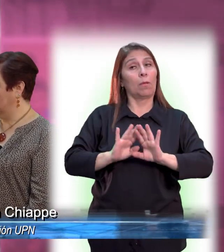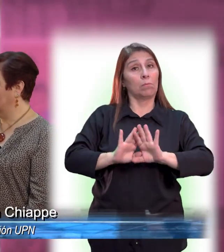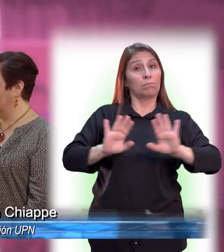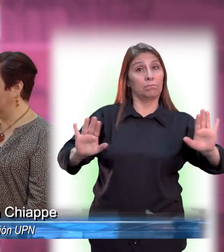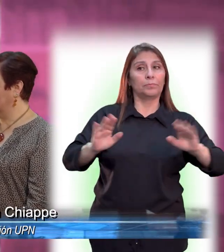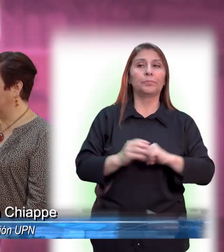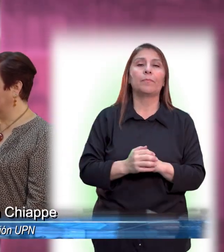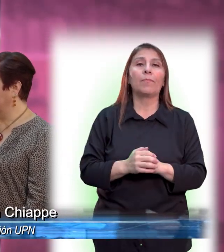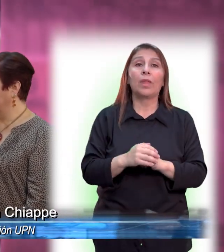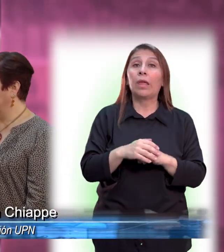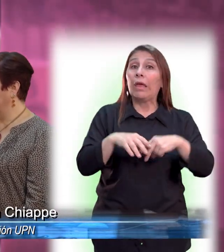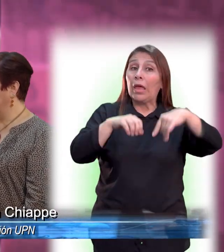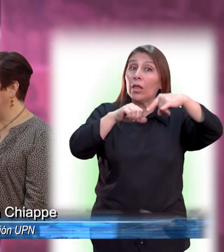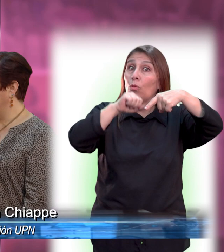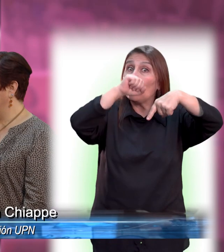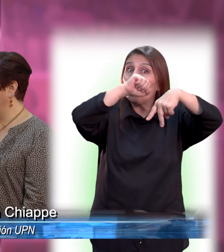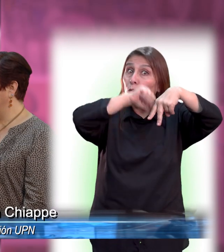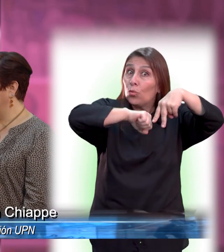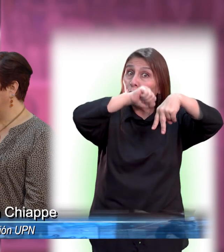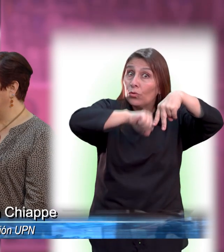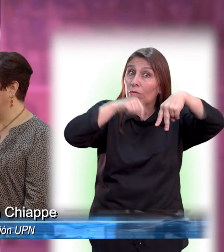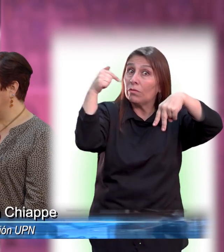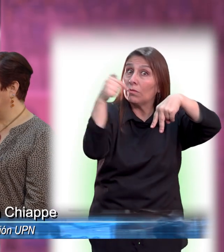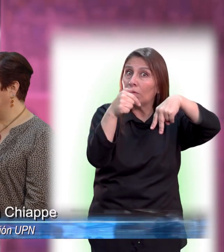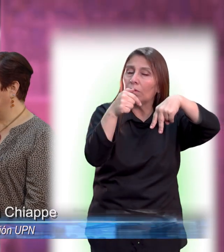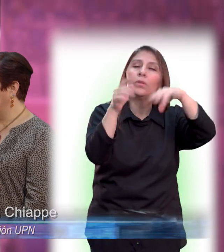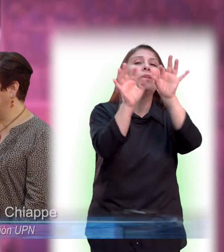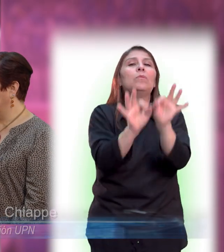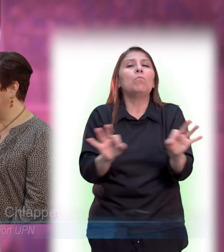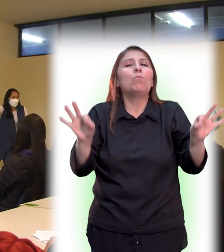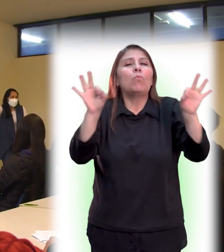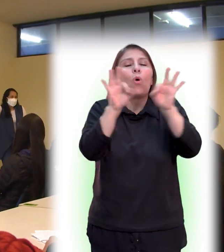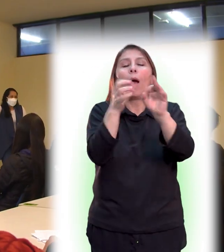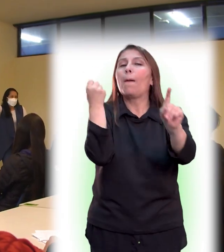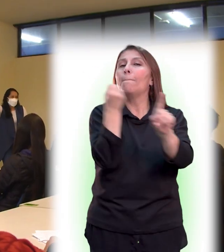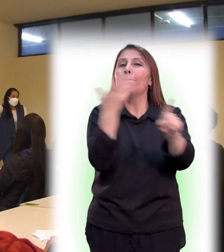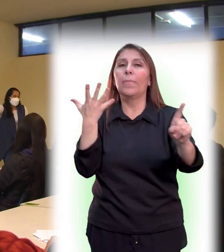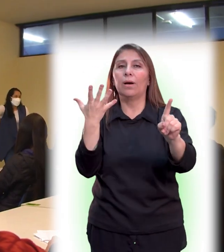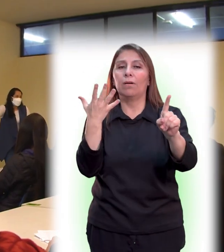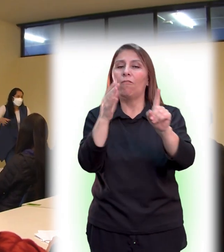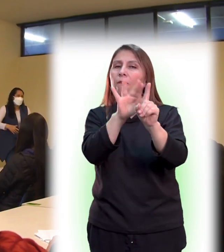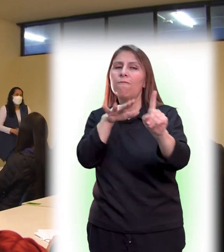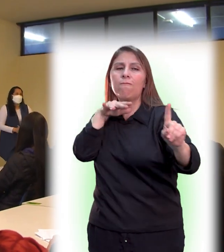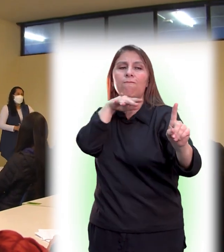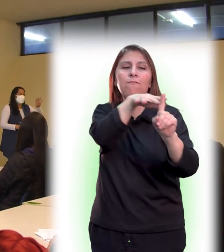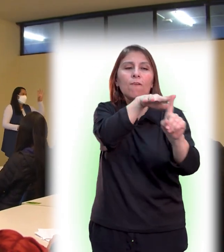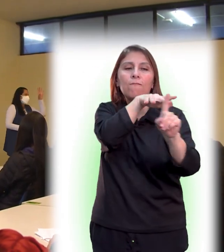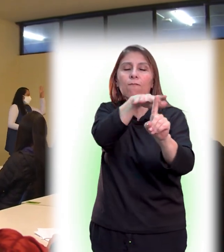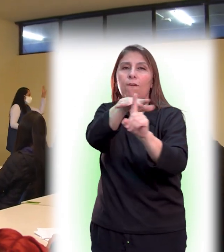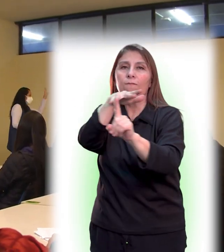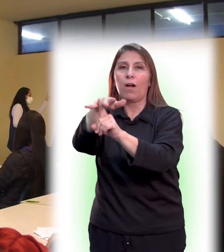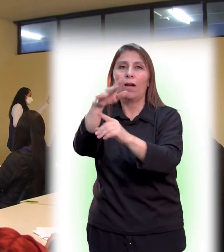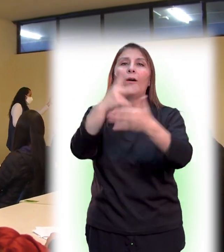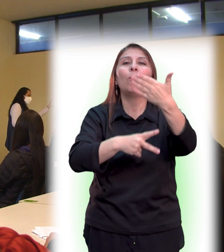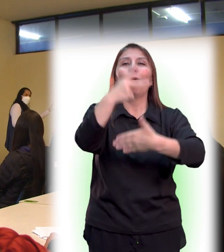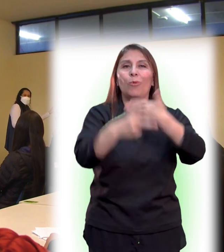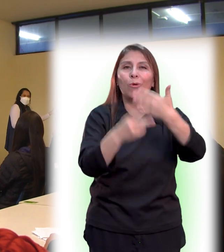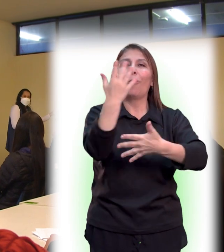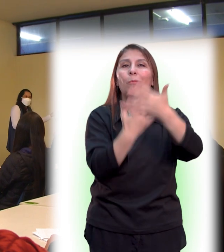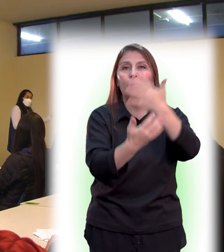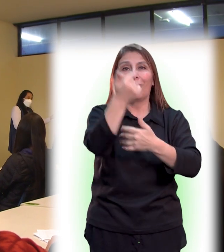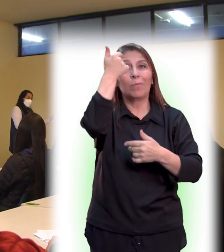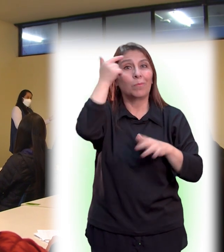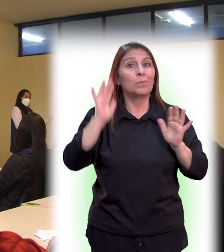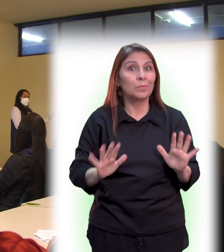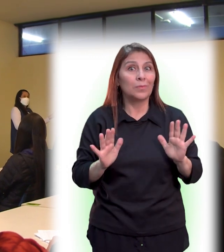docencia, es muy importante el impacto, el efecto que ha tenido el proyecto de Manos y Pensamiento. Fíjate que es un